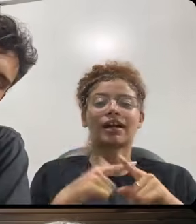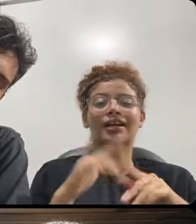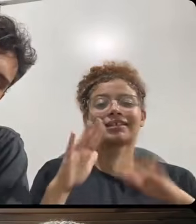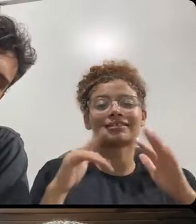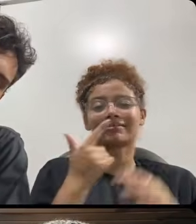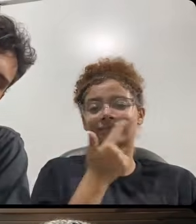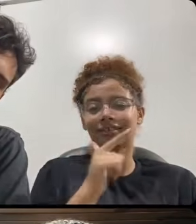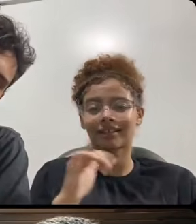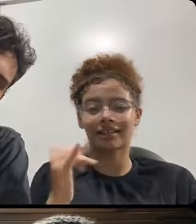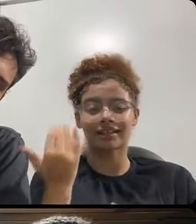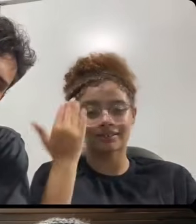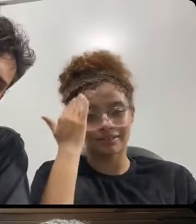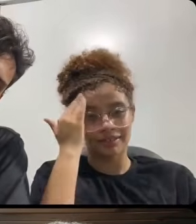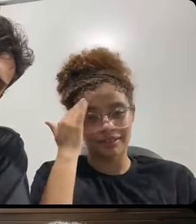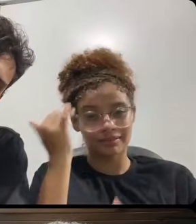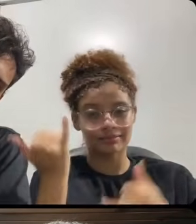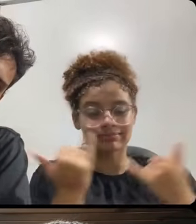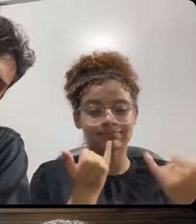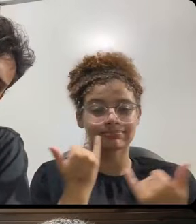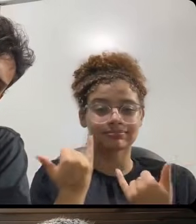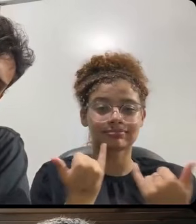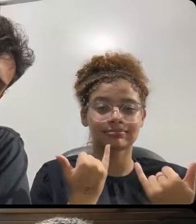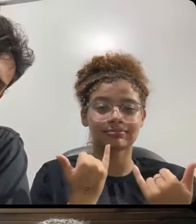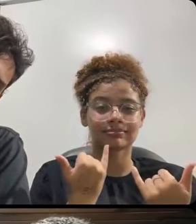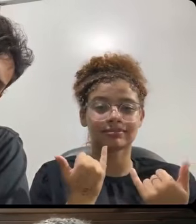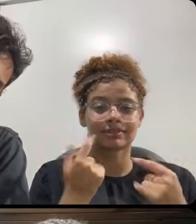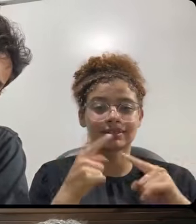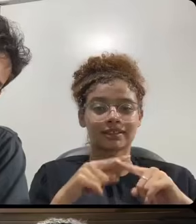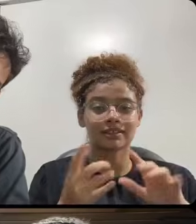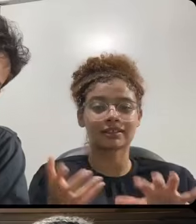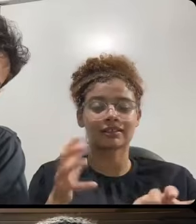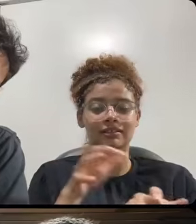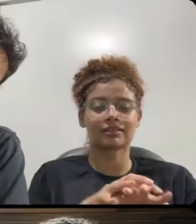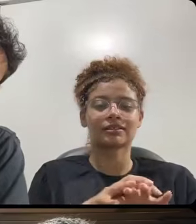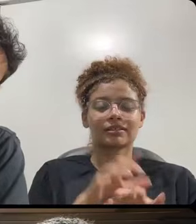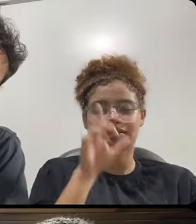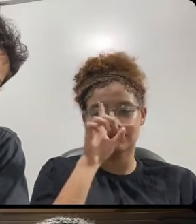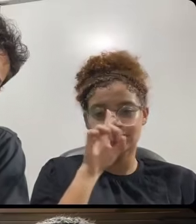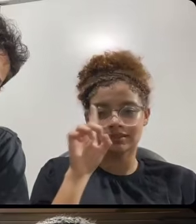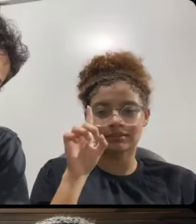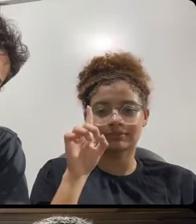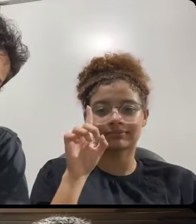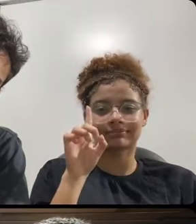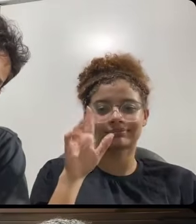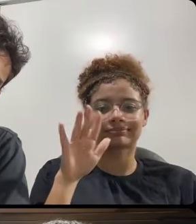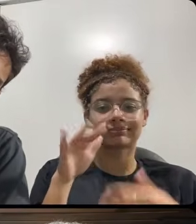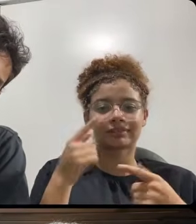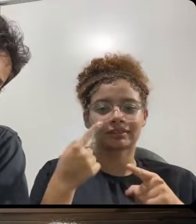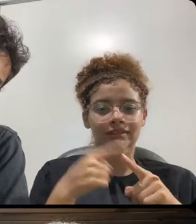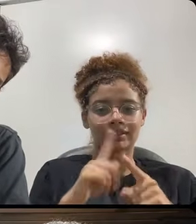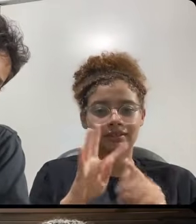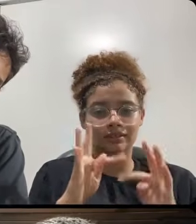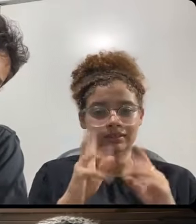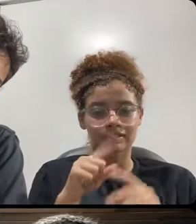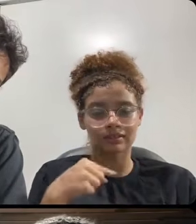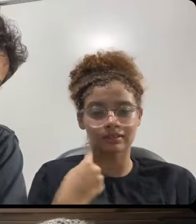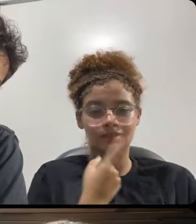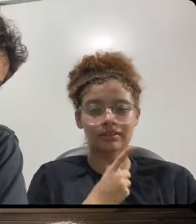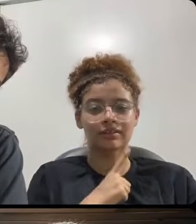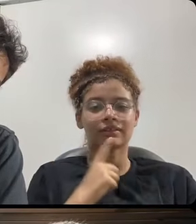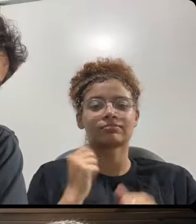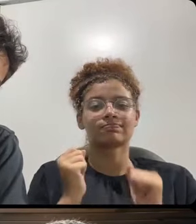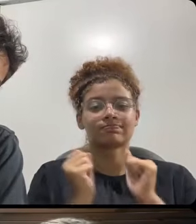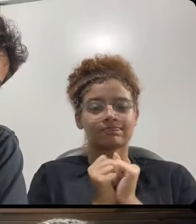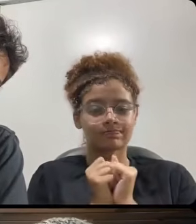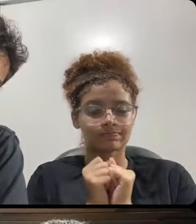ou talvez de se informar. Mas eu digo que é uma bênção de Deus, né? Eu digo que nós todos temos que estar juntos com